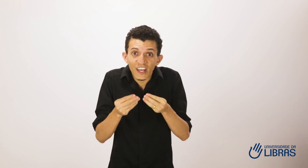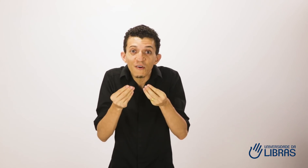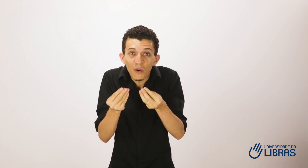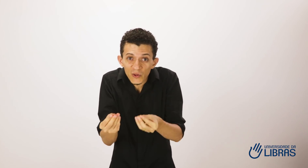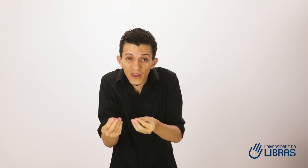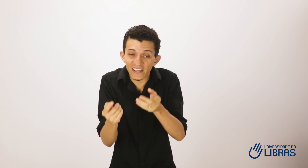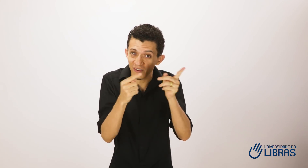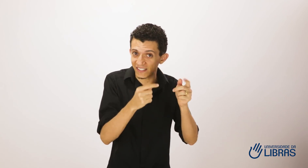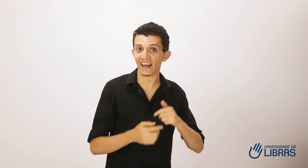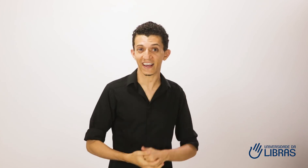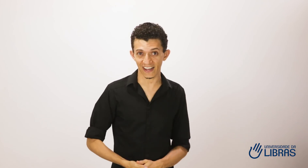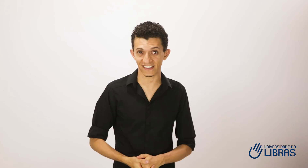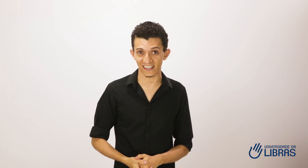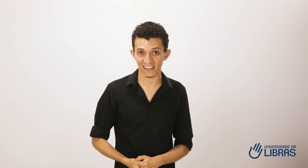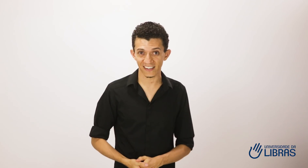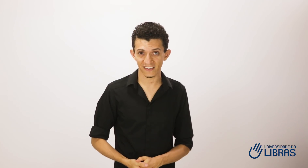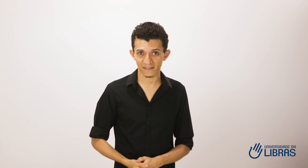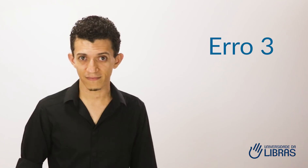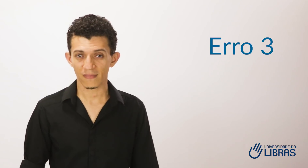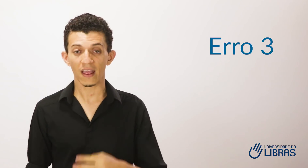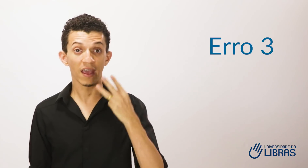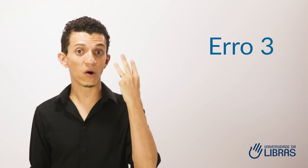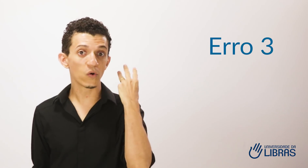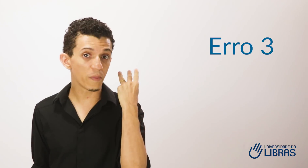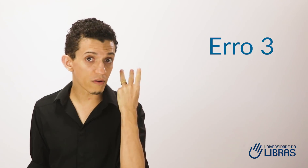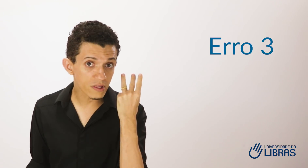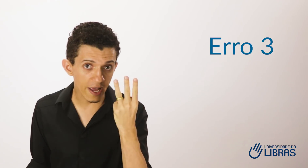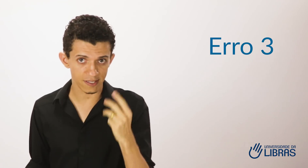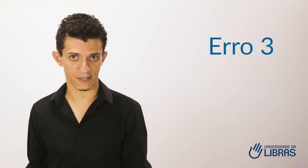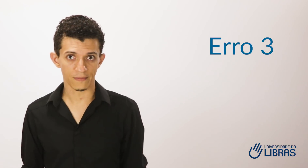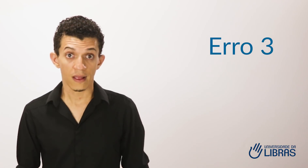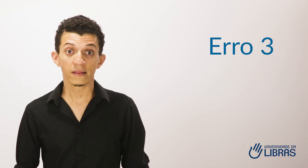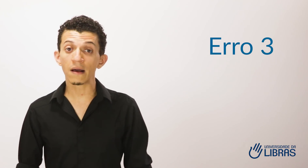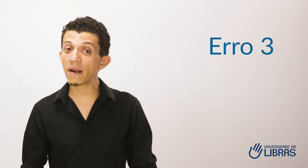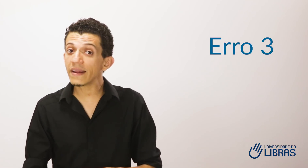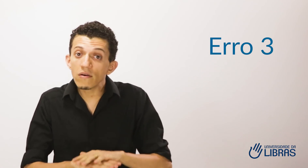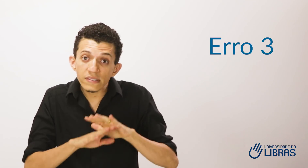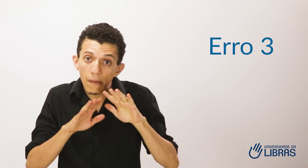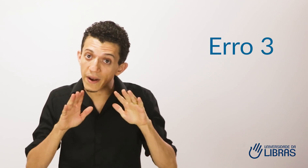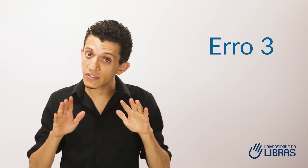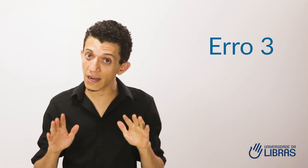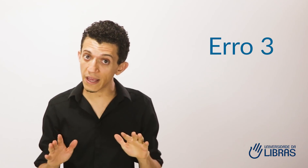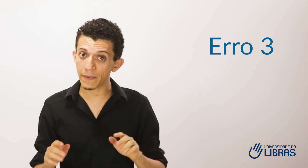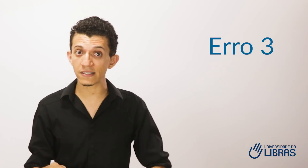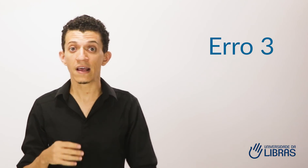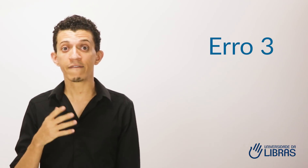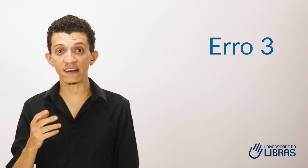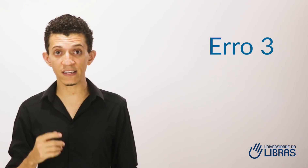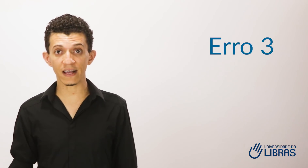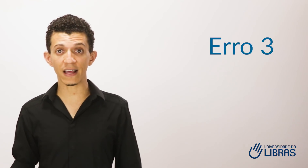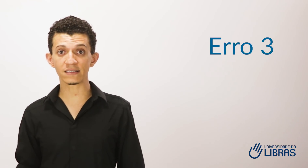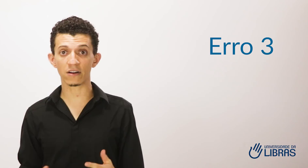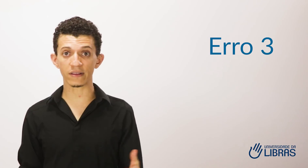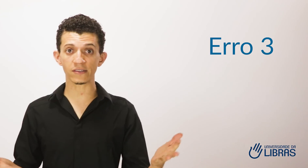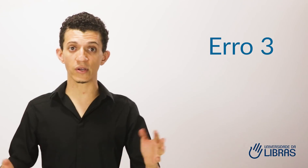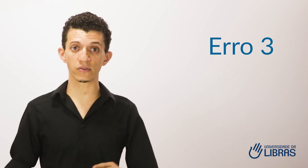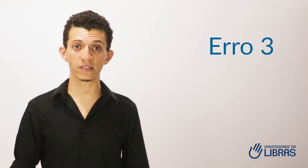adquiriu o português quando você era criança? Erro número 3. Também não se aprende a Libras fazendo aquelas anotações dos